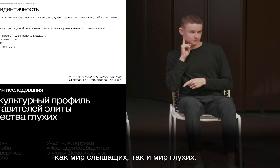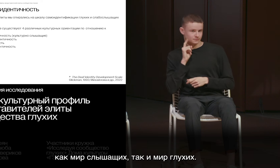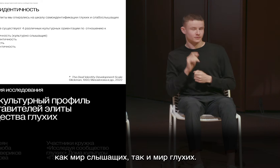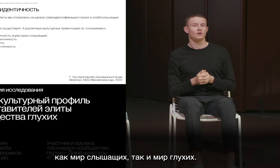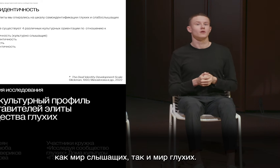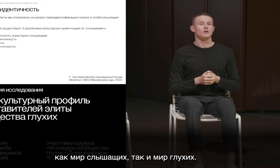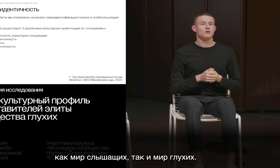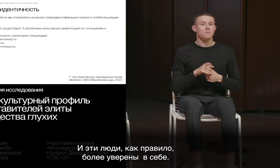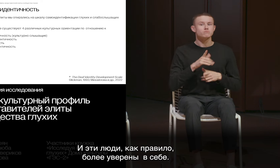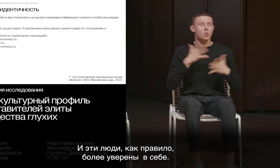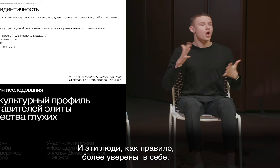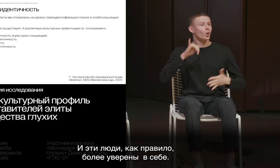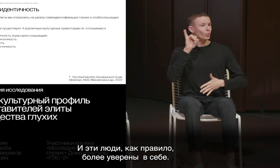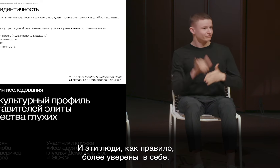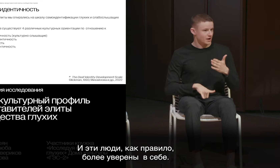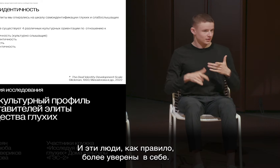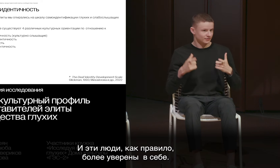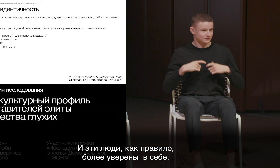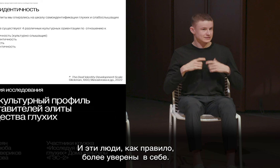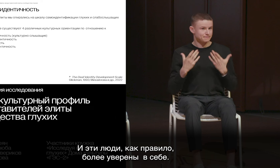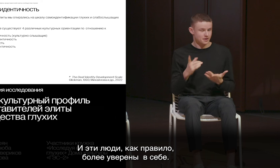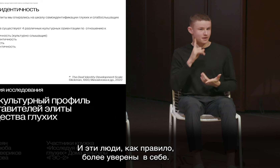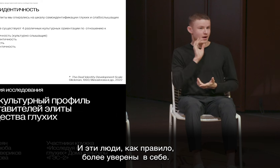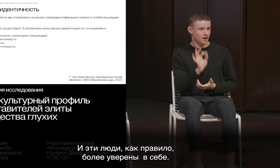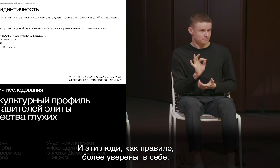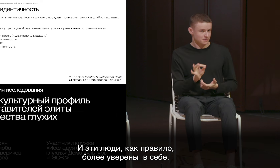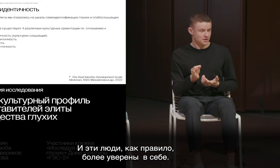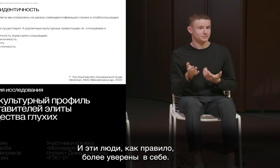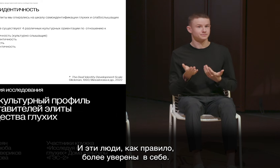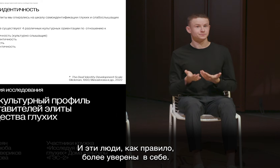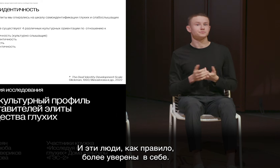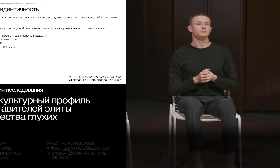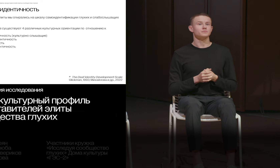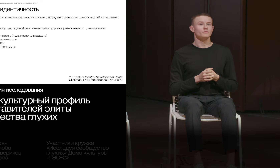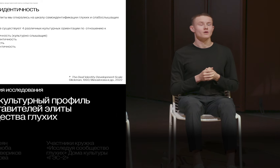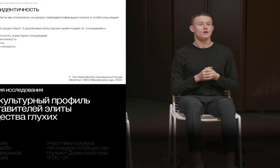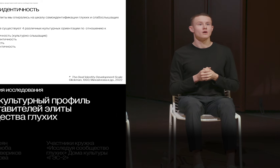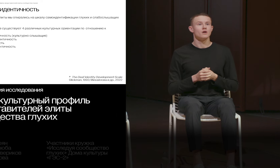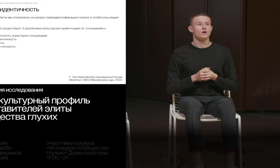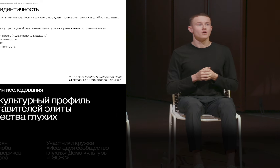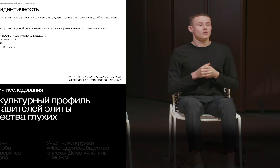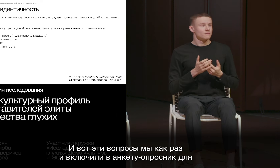возможность быть и глухим, и слышащим. И это люди более уверенные в себе, как правило.